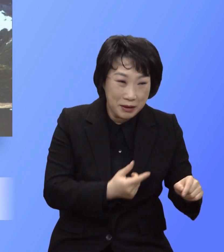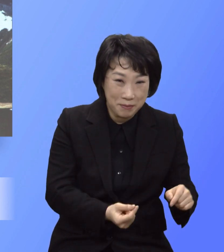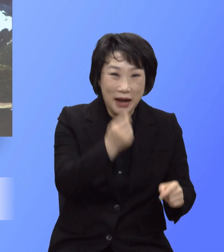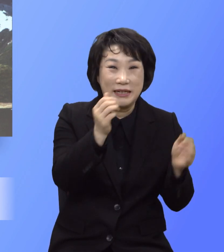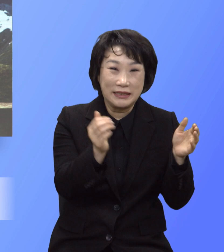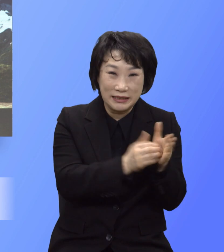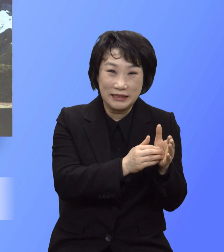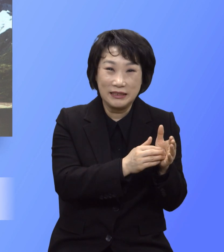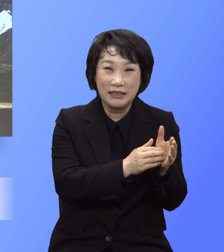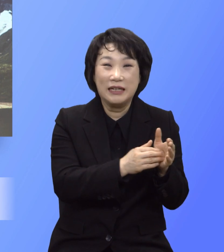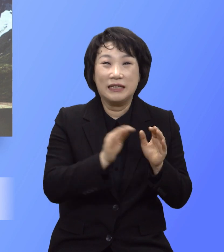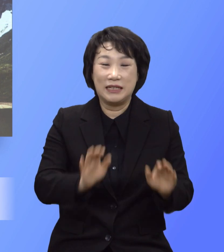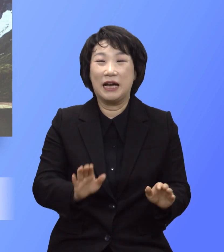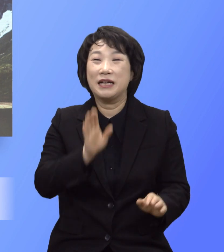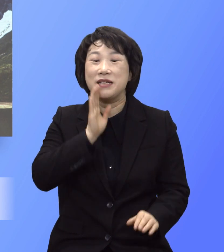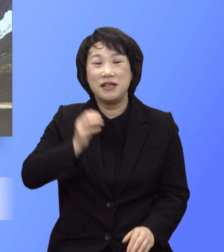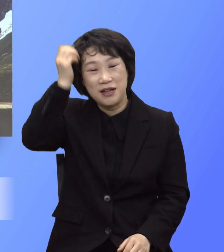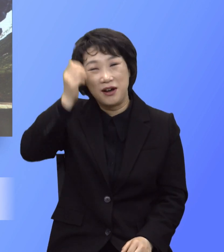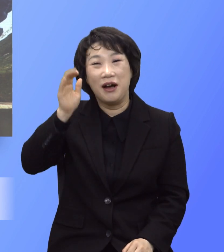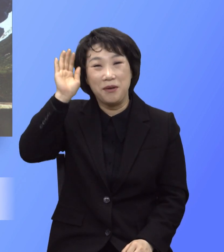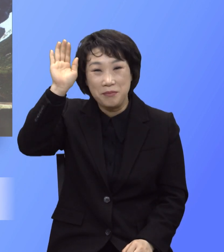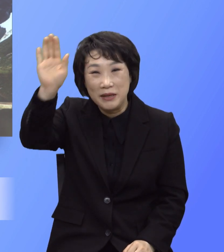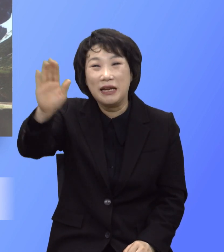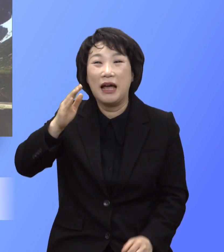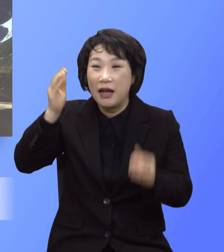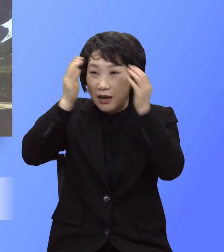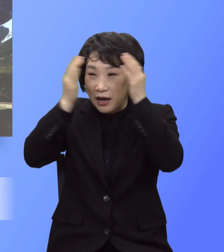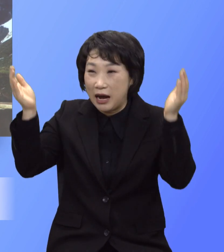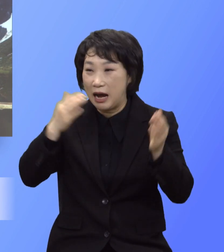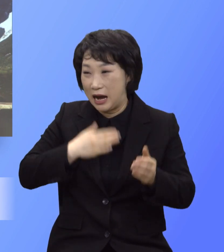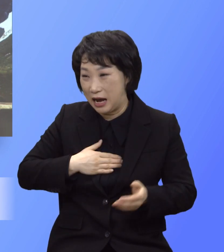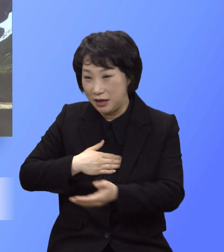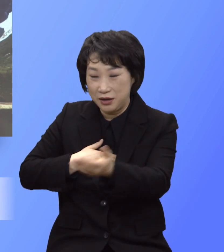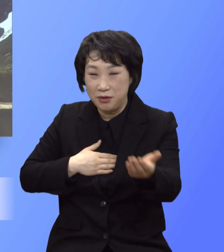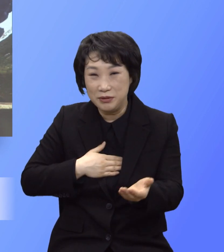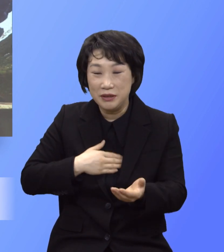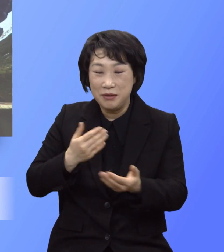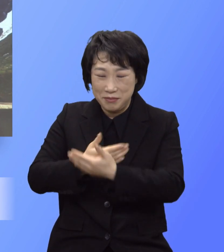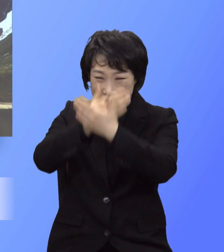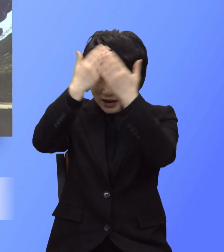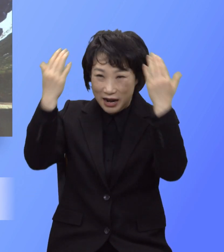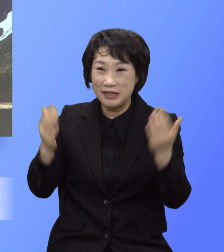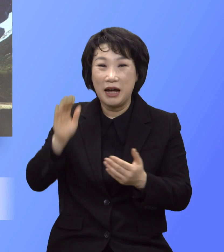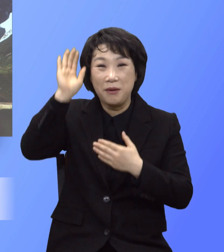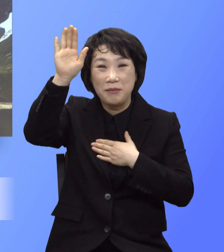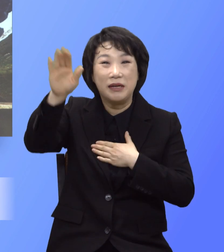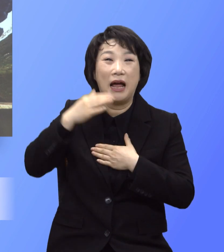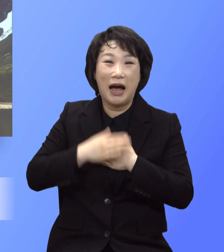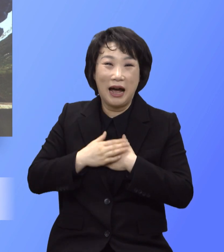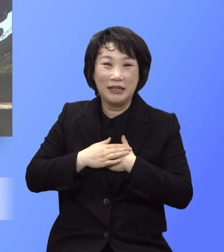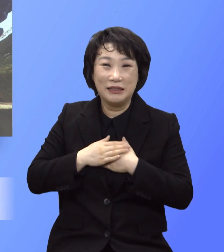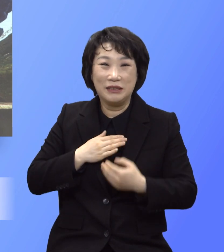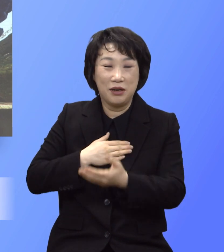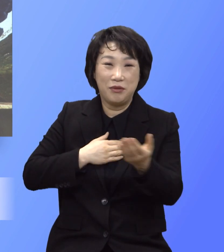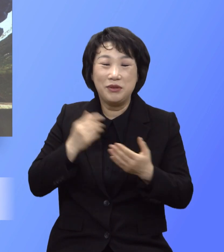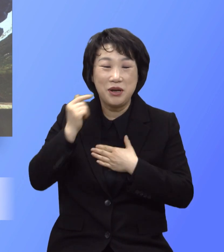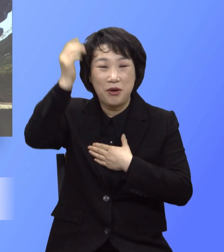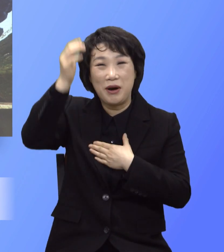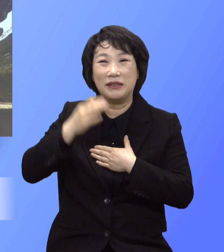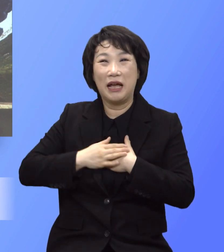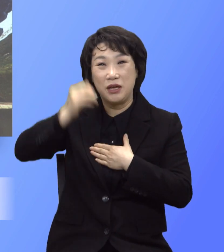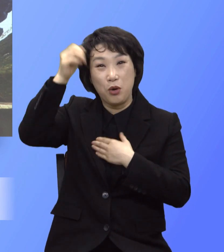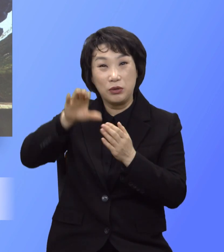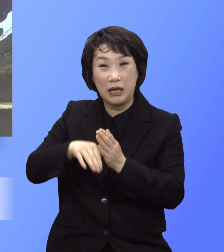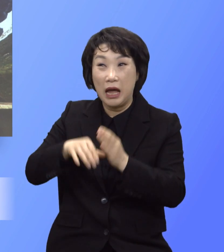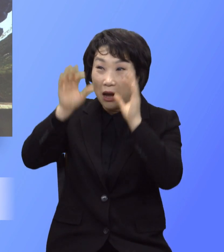지나도 신령한 내일을 볼 줄 아는, 광명한 내일을 볼 줄 아는, 영광의 영혼의 때를